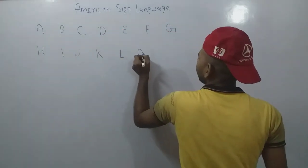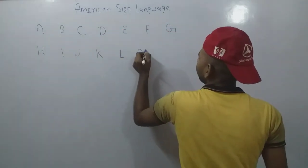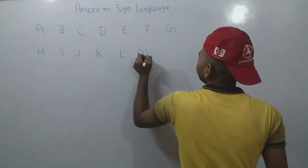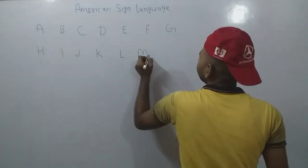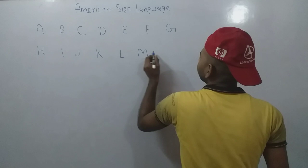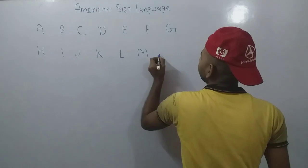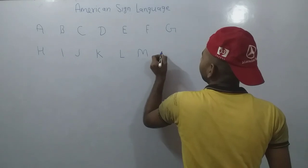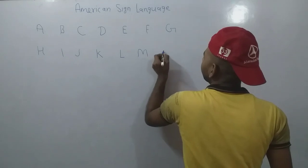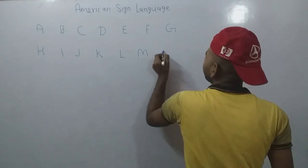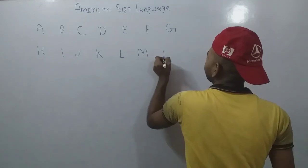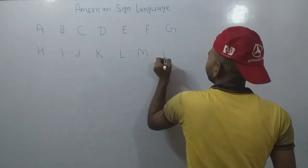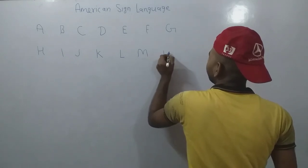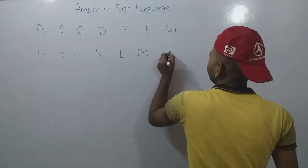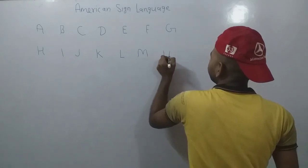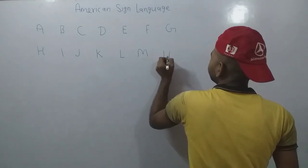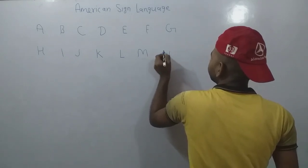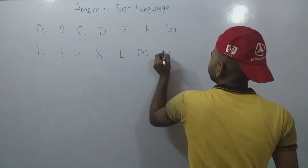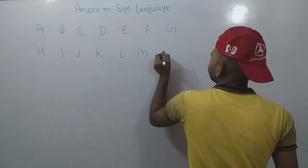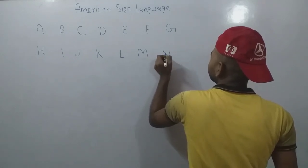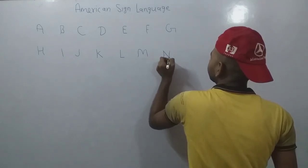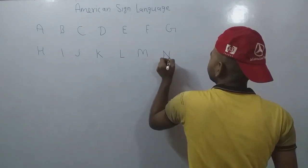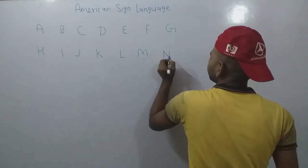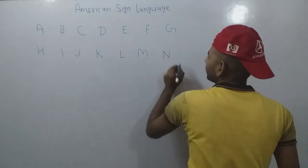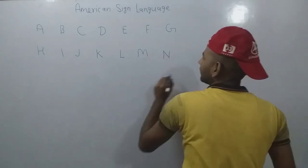M N